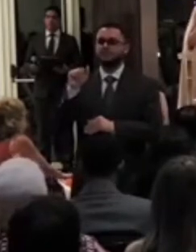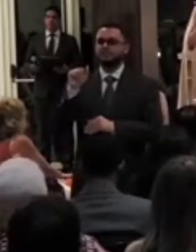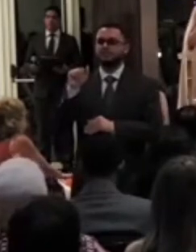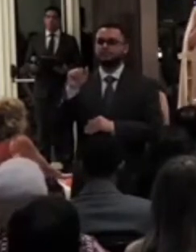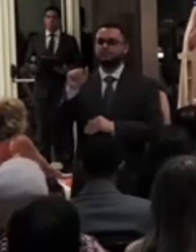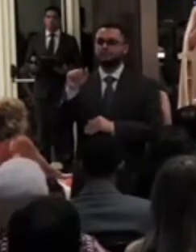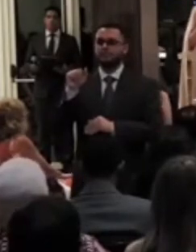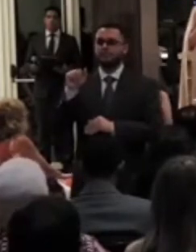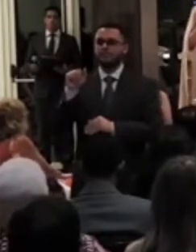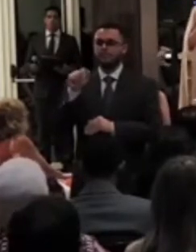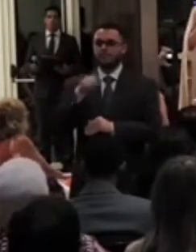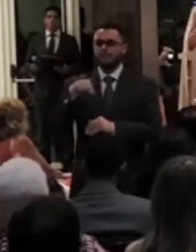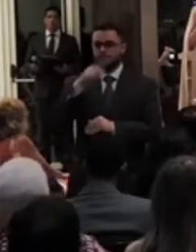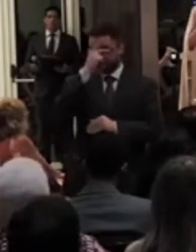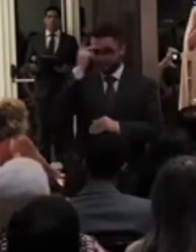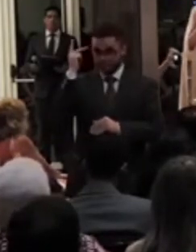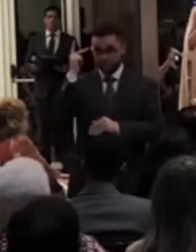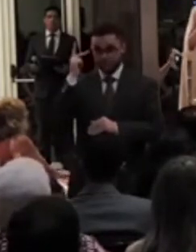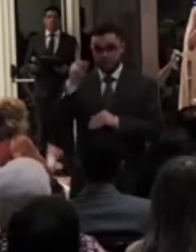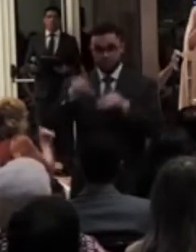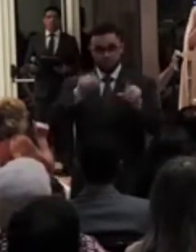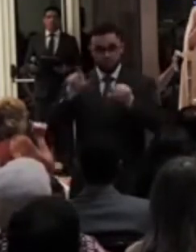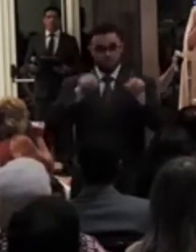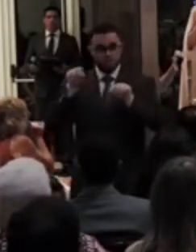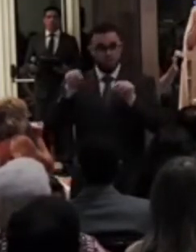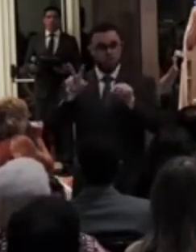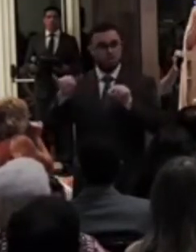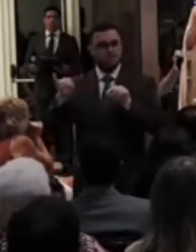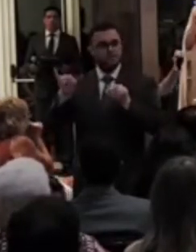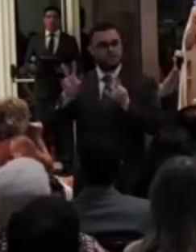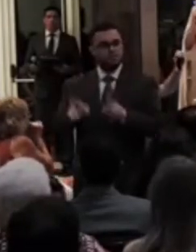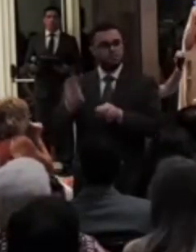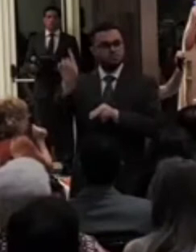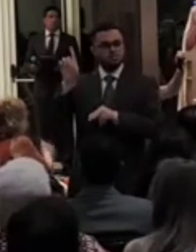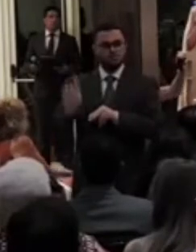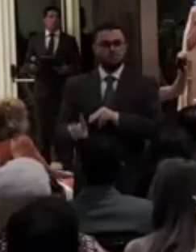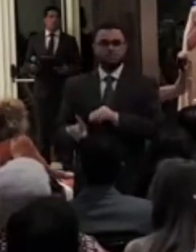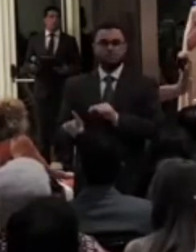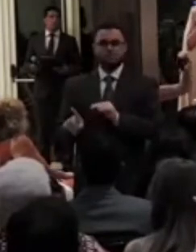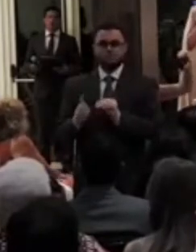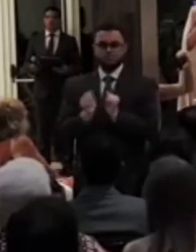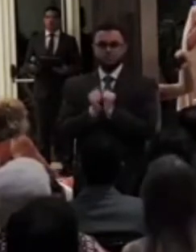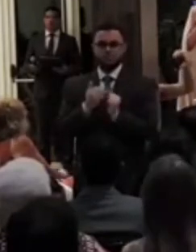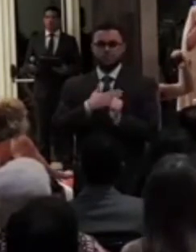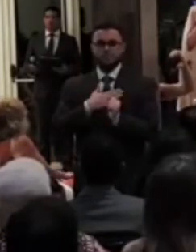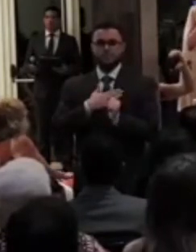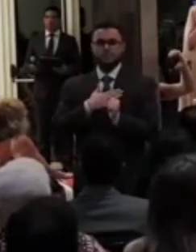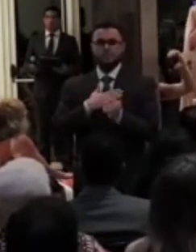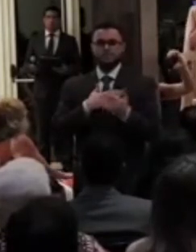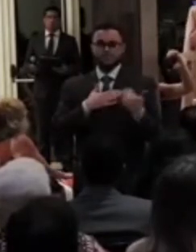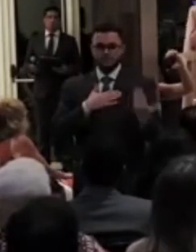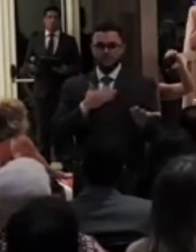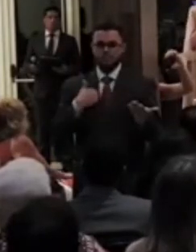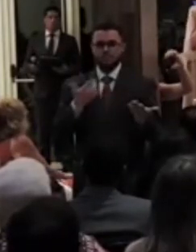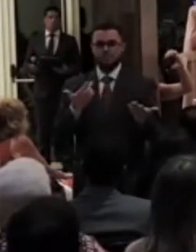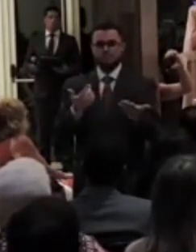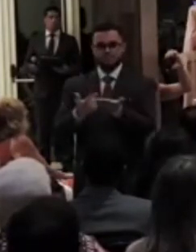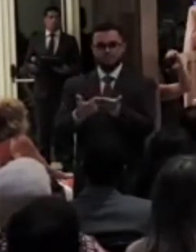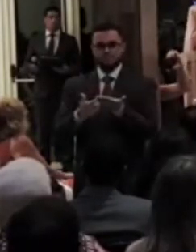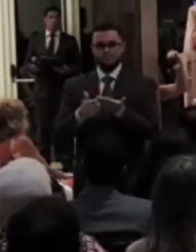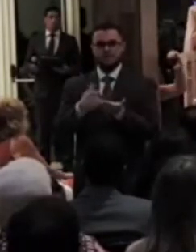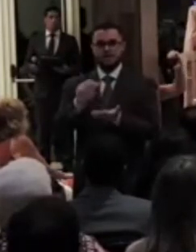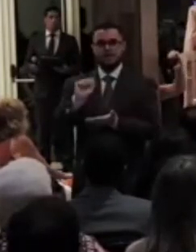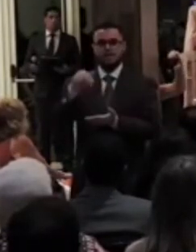foram indicados para compor a diretoria ao meu lado. Então, eu queria chamar aqui a